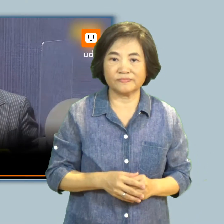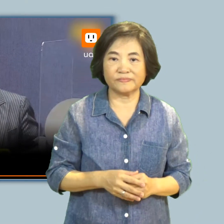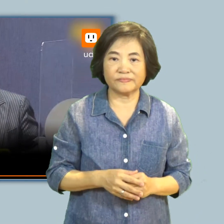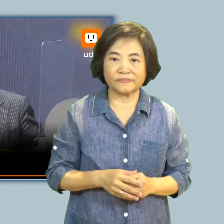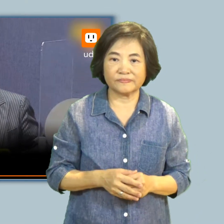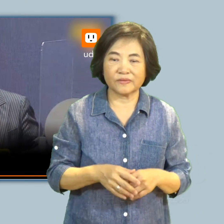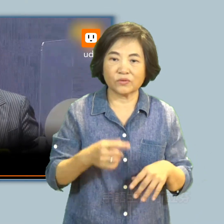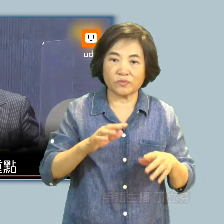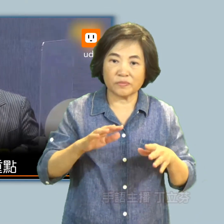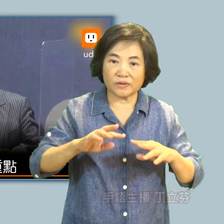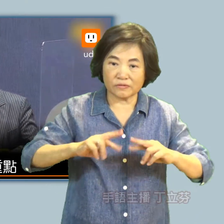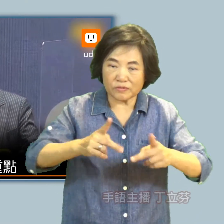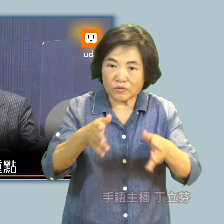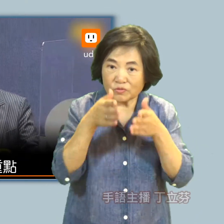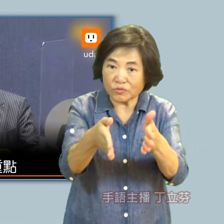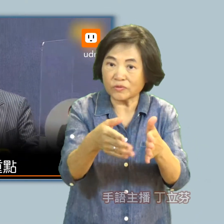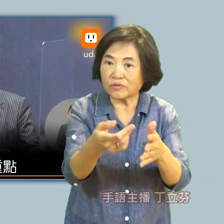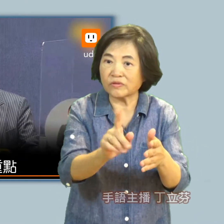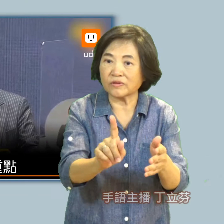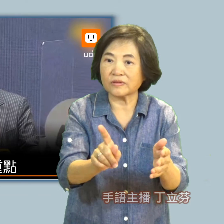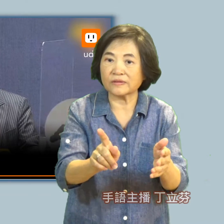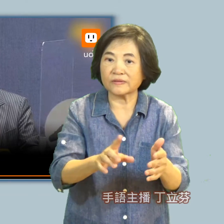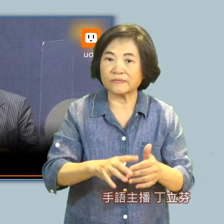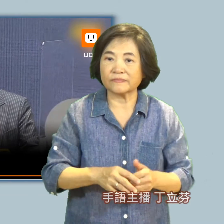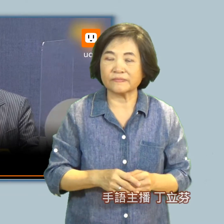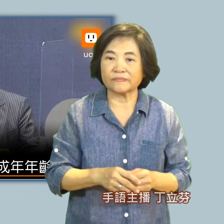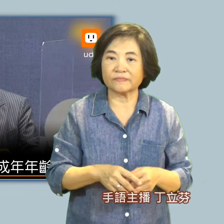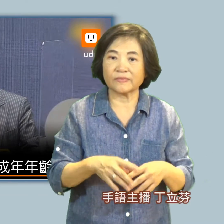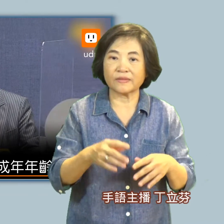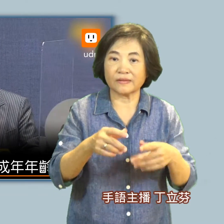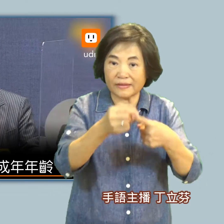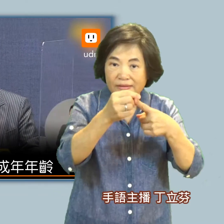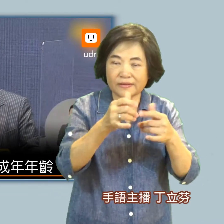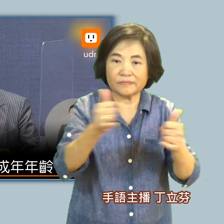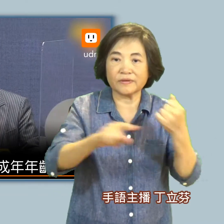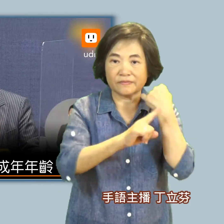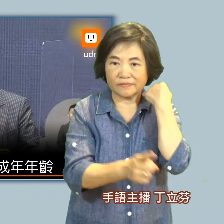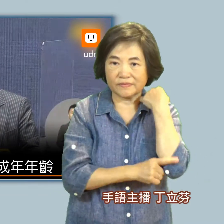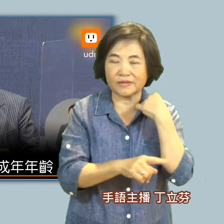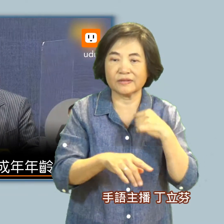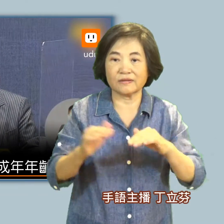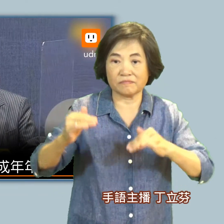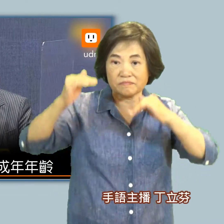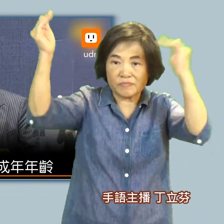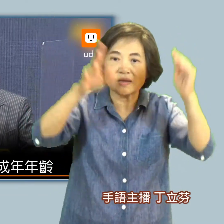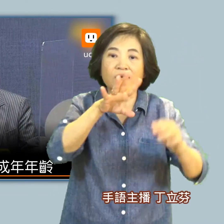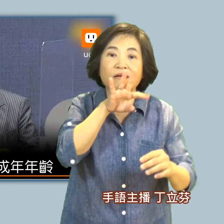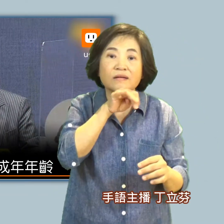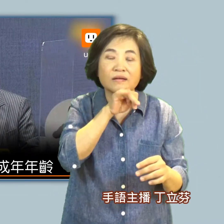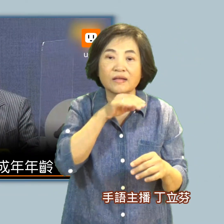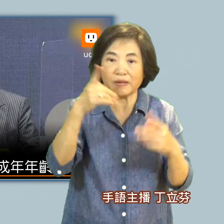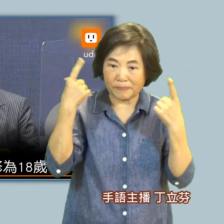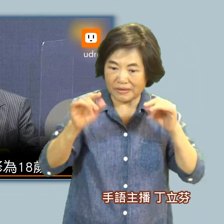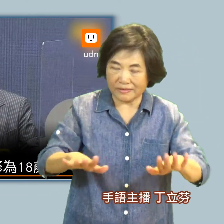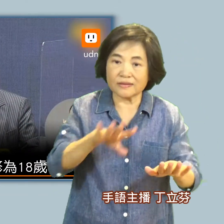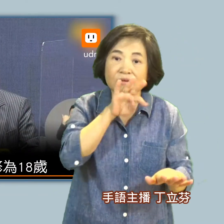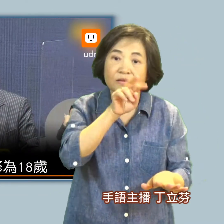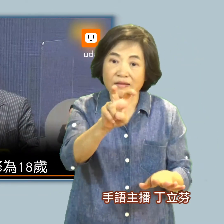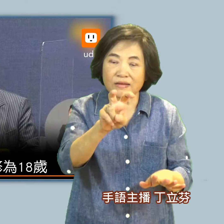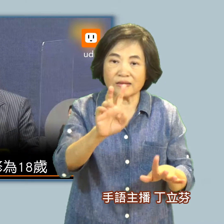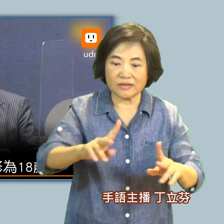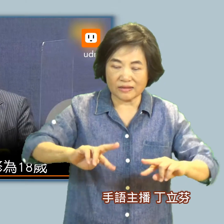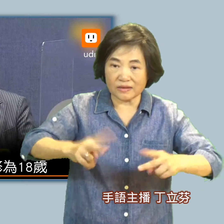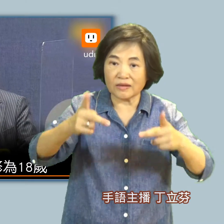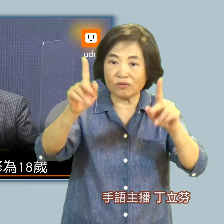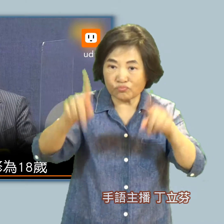。那我们的修正重点呢，是在第一个，民法的成人年龄从现